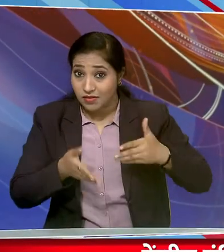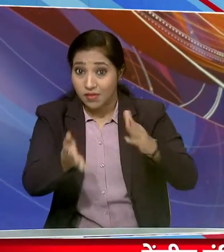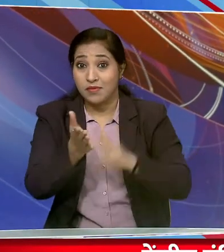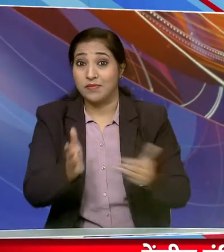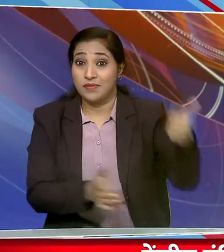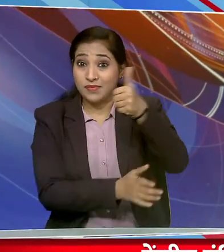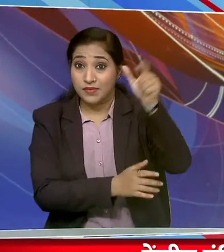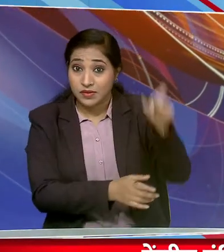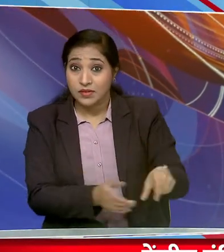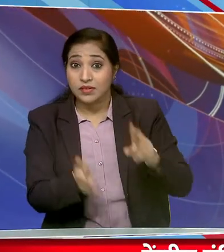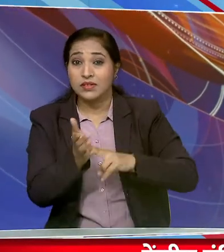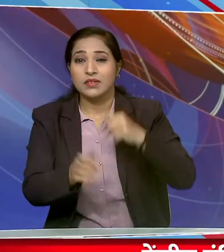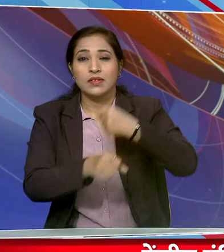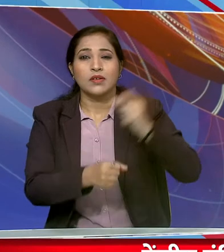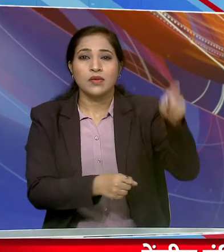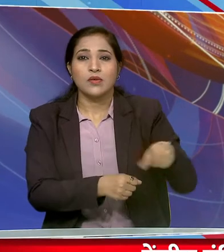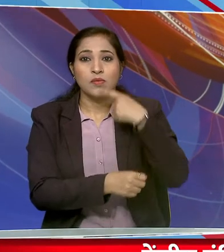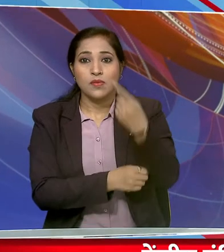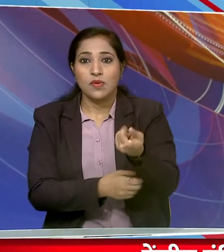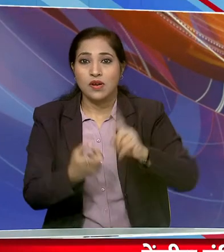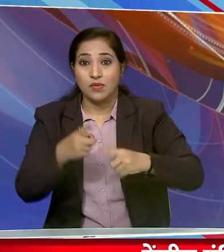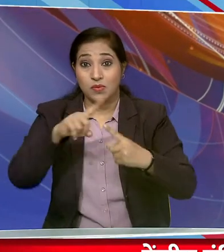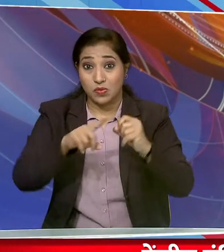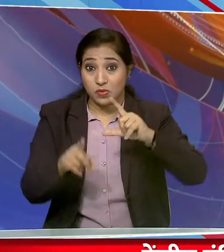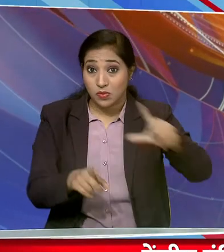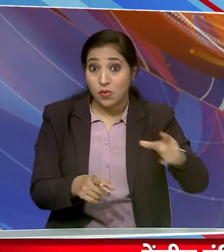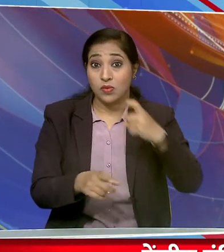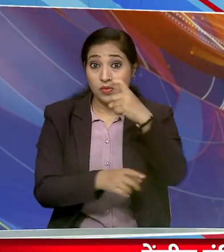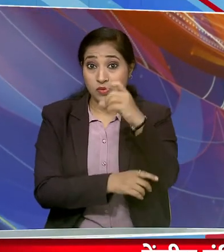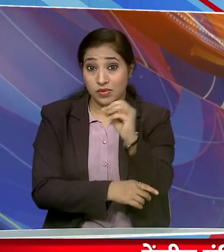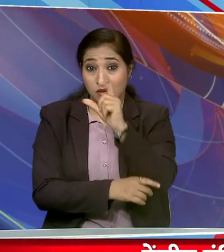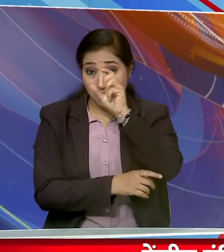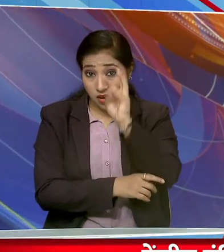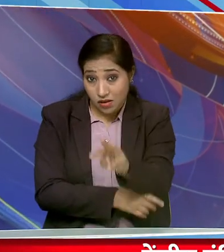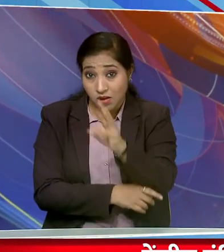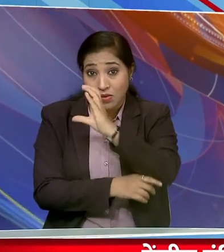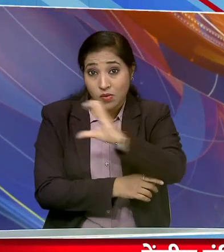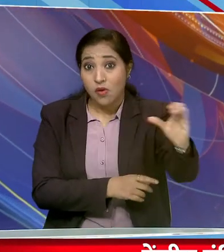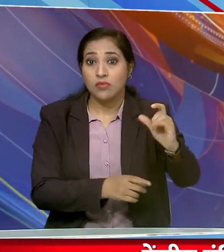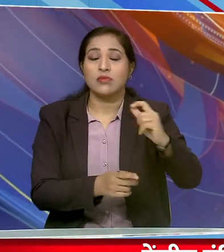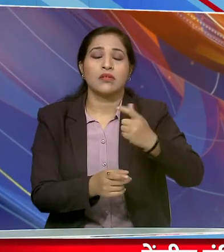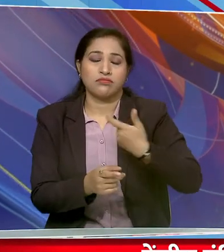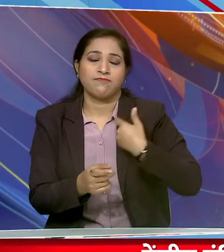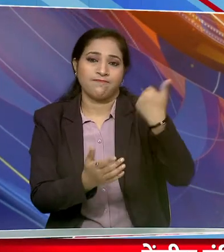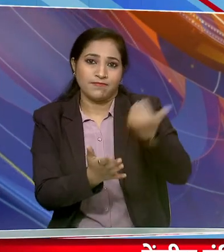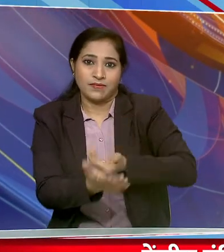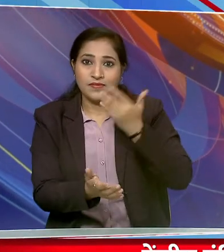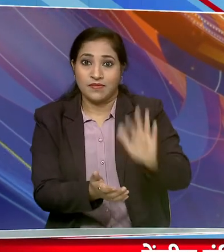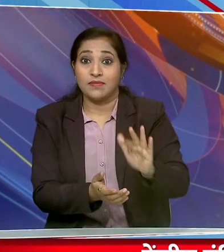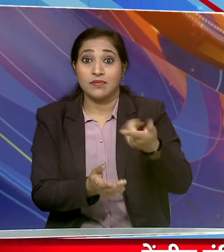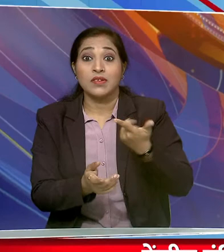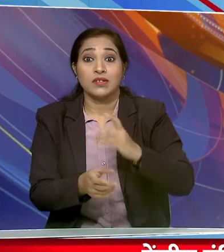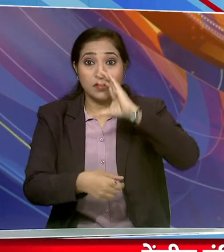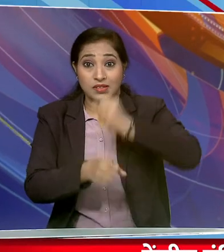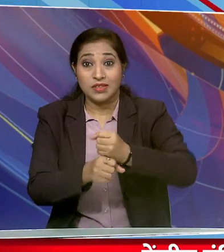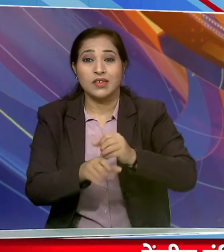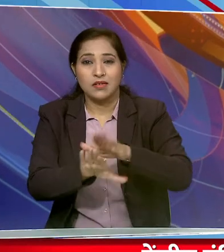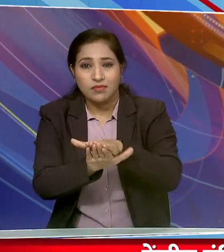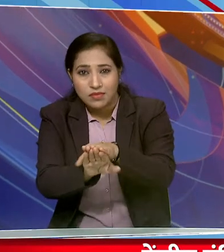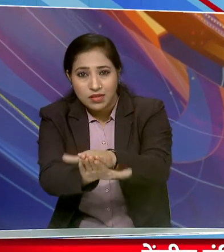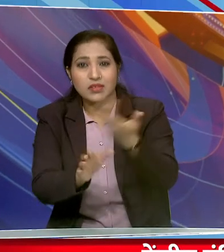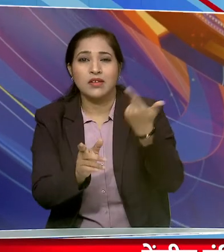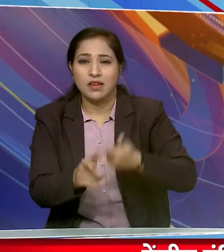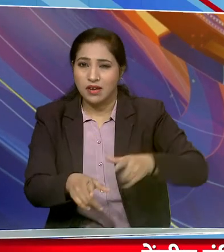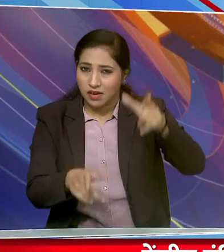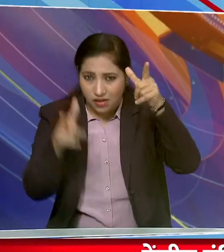परिवहन मंत्री नितिन गडकरी ने कहा, टोल सुधार से 70,000 करोड़ रुपए के ईंधन की हुई बचत। केंद्रीय मत्स्य पशुपालन और